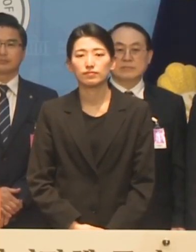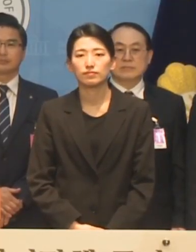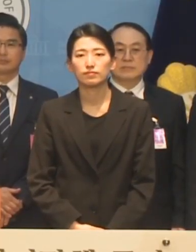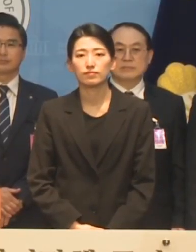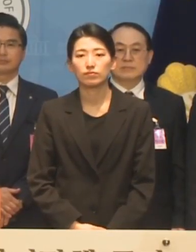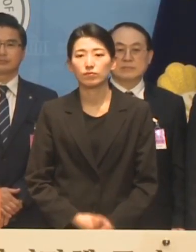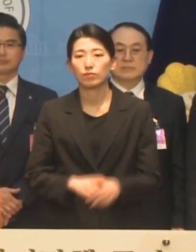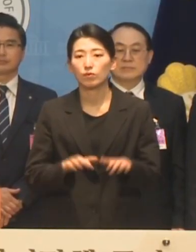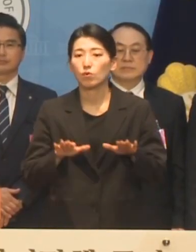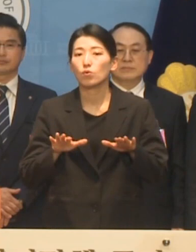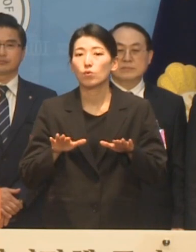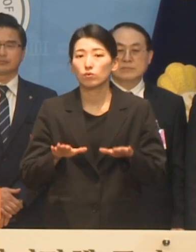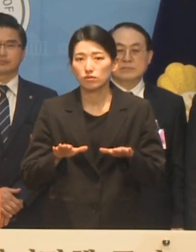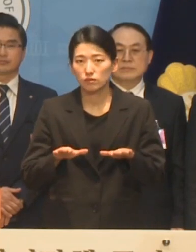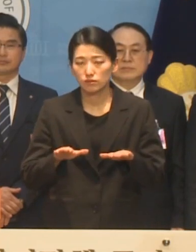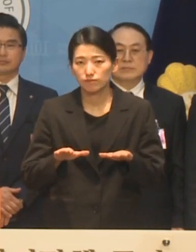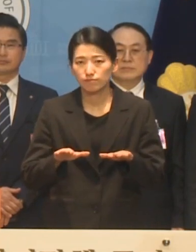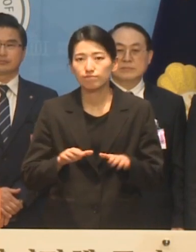여기